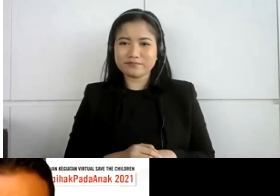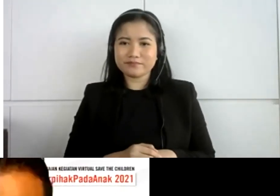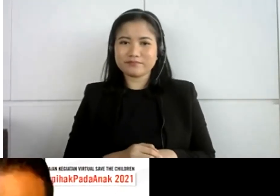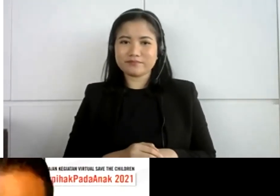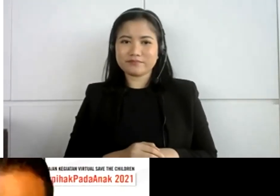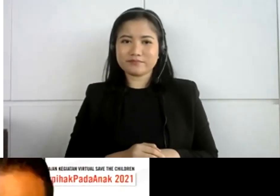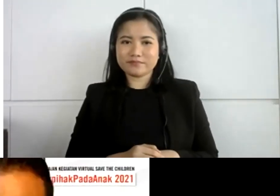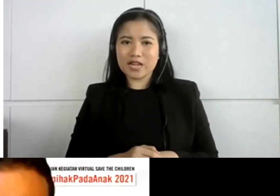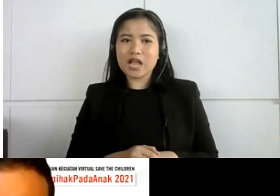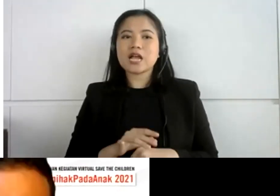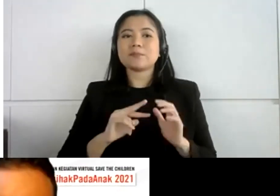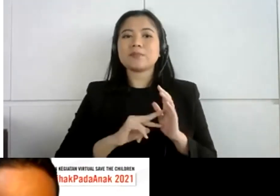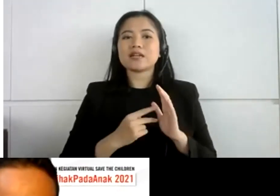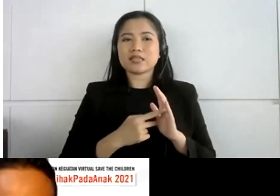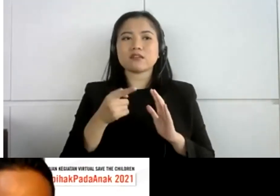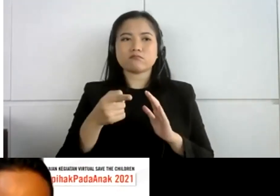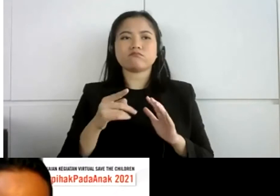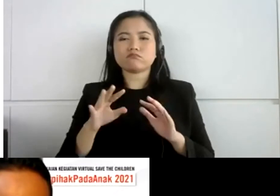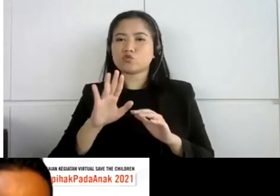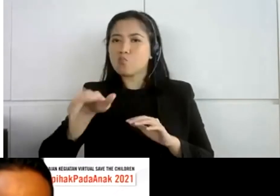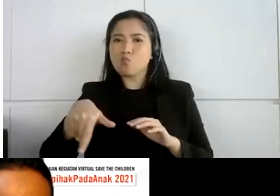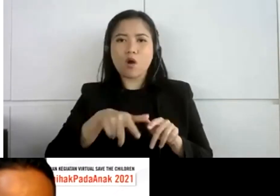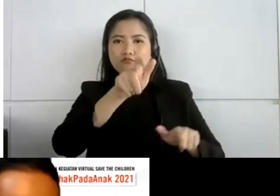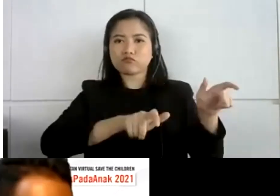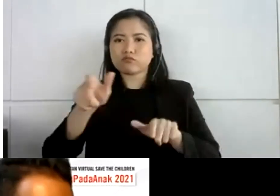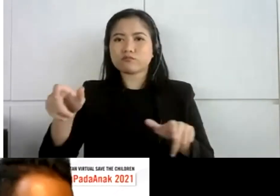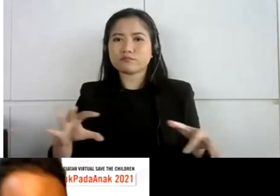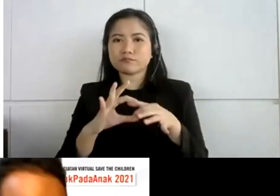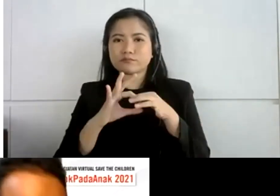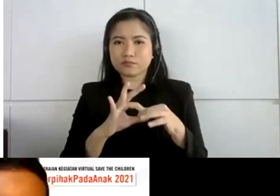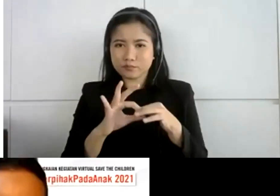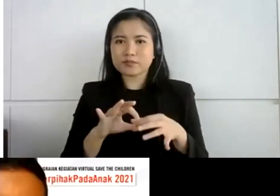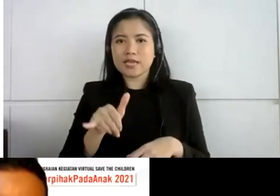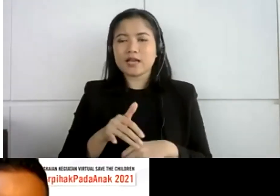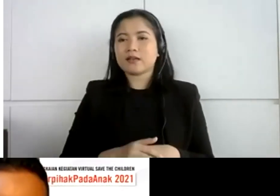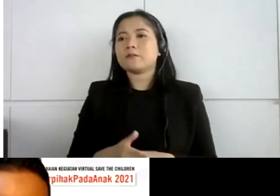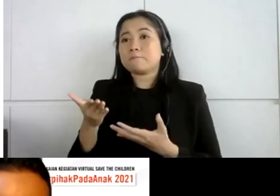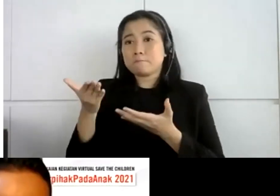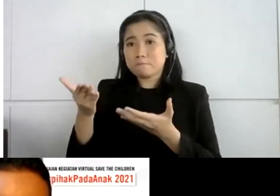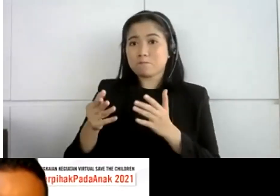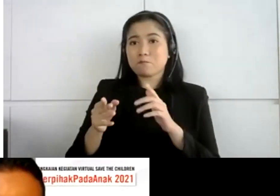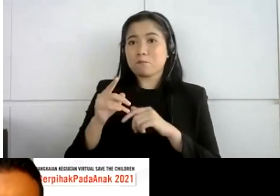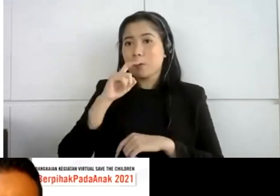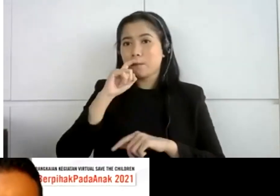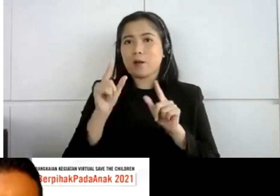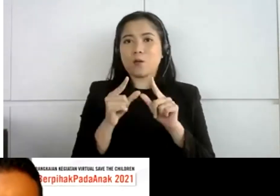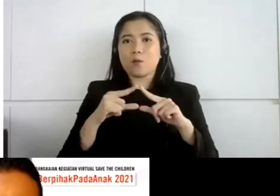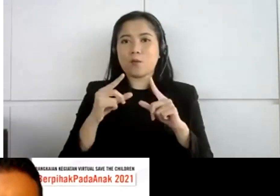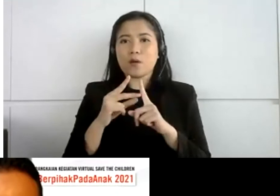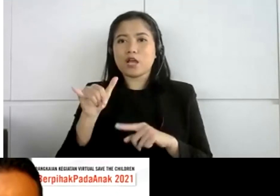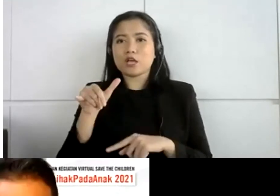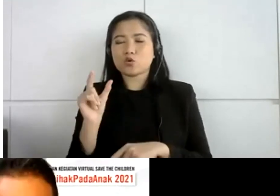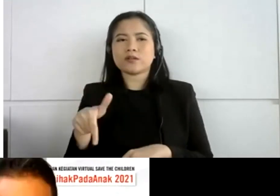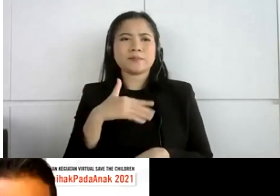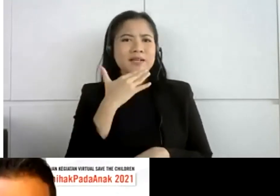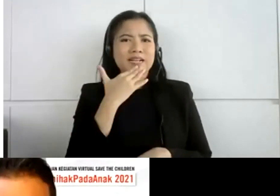sinergitas dari seluruh stakeholder ya Pak ya, untuk mewujudkan cita-cita itu. Saya kembalikan Pak Wahyu. Baik, terima kasih Pak Yehuda